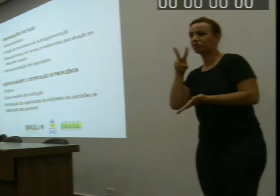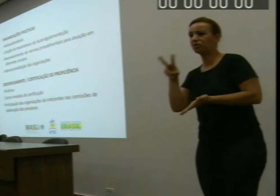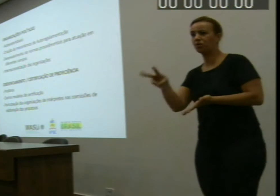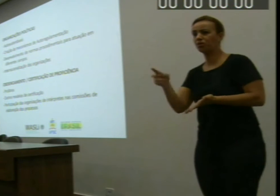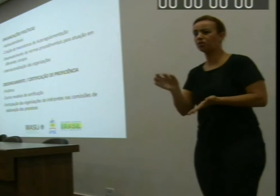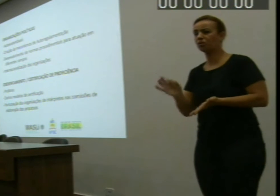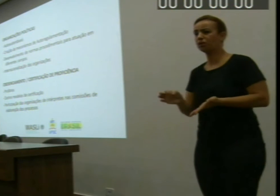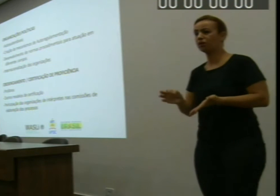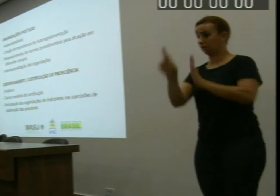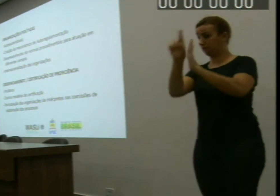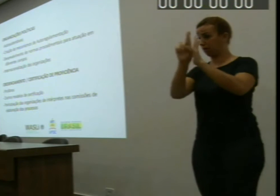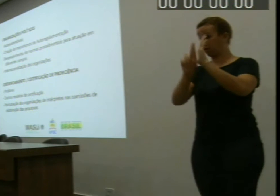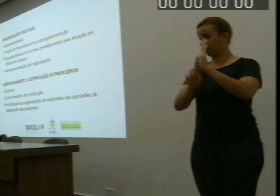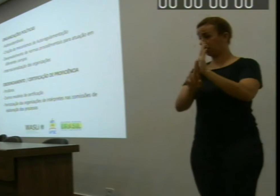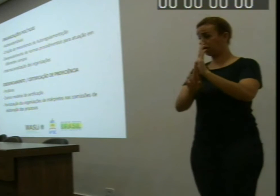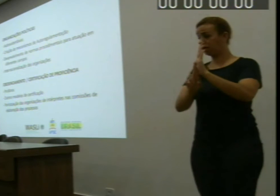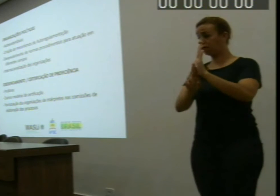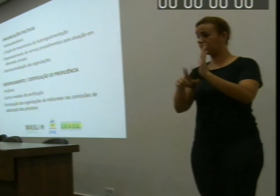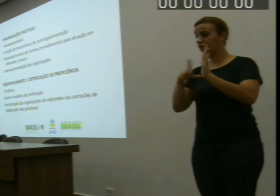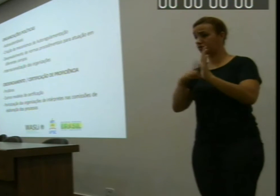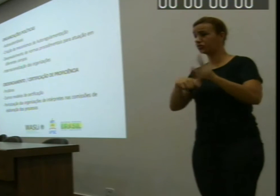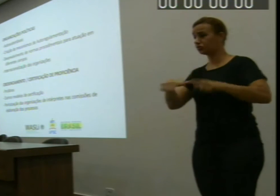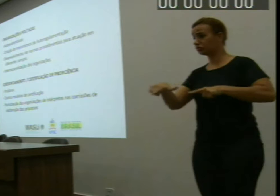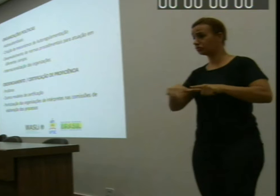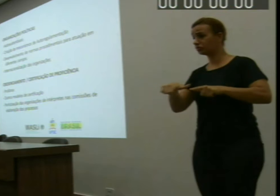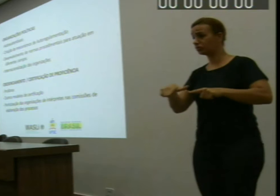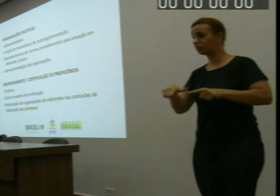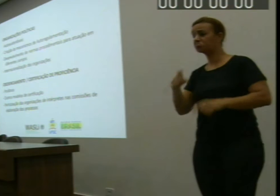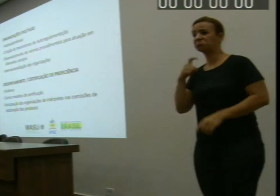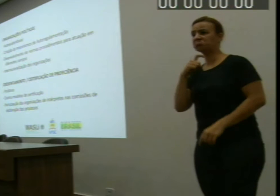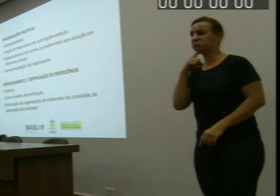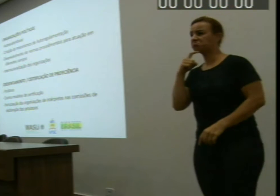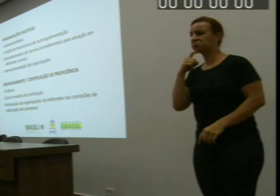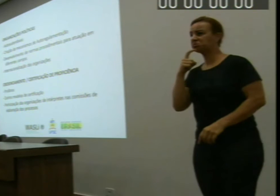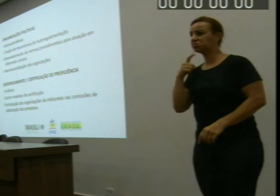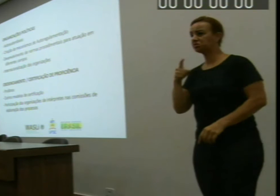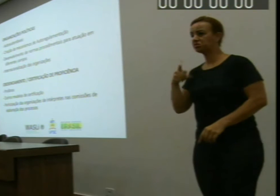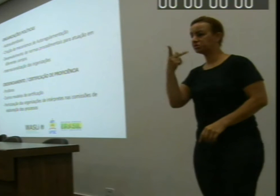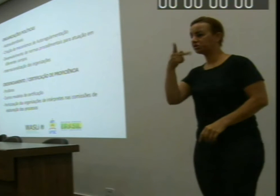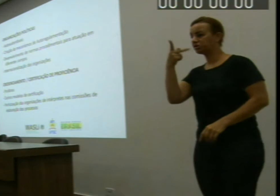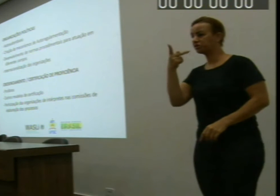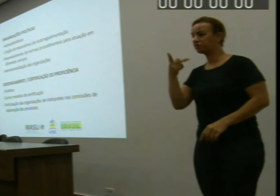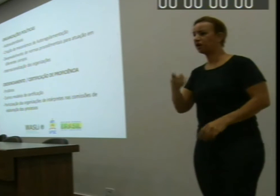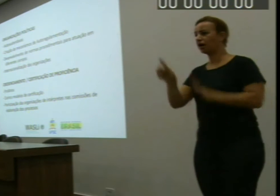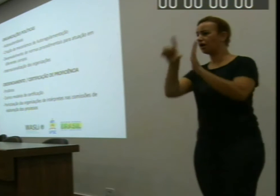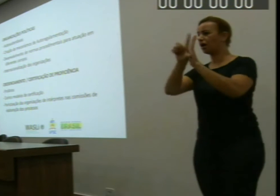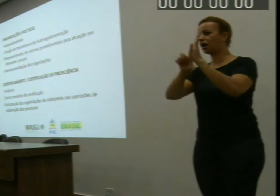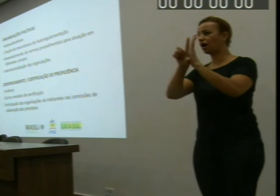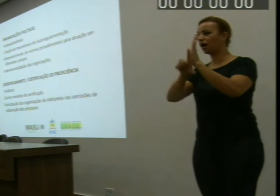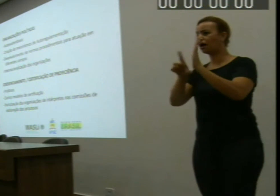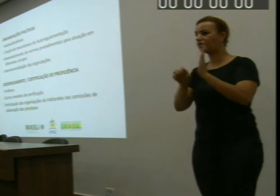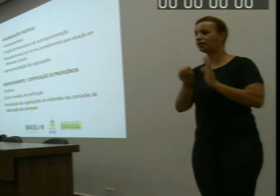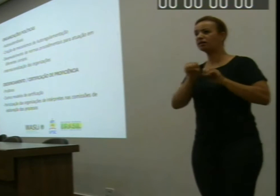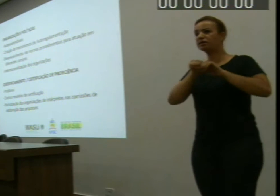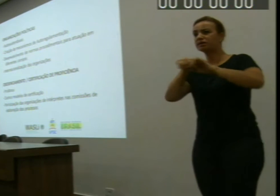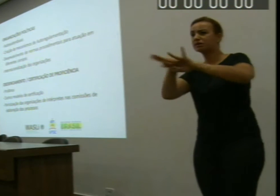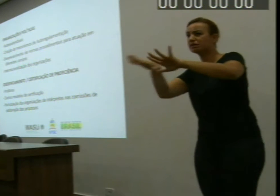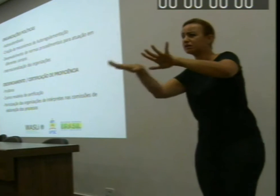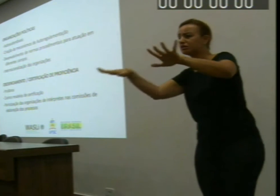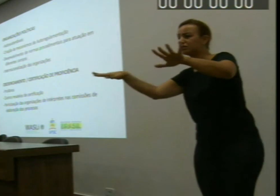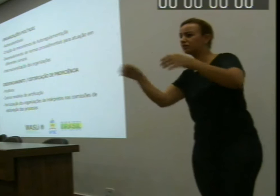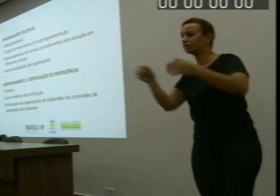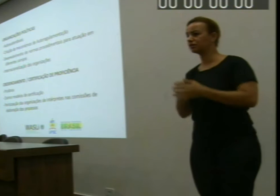gente tem regras sobre o nosso trabalho mas a gente não tem ninguém que determine sanções aos profissionais que quebrem